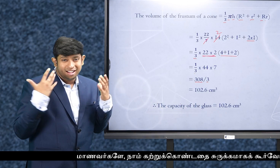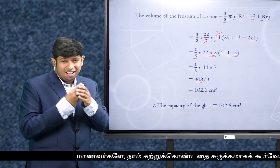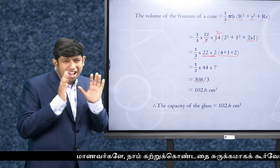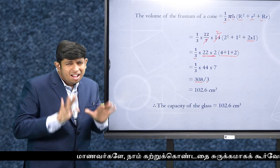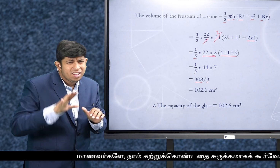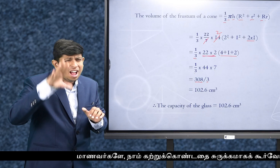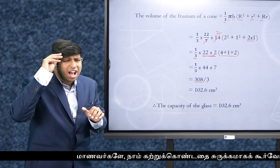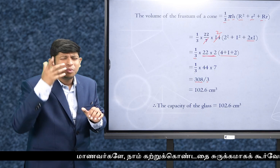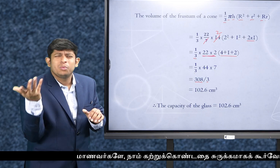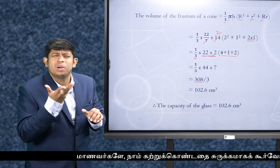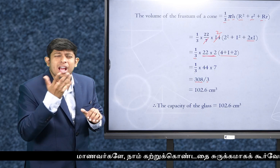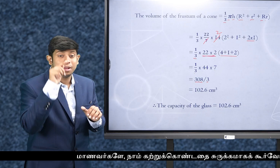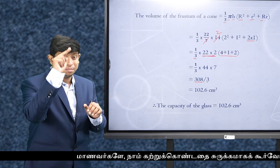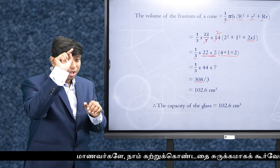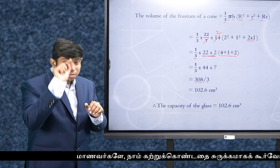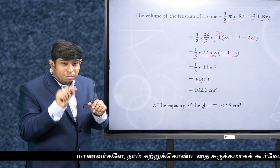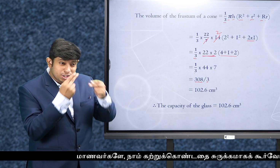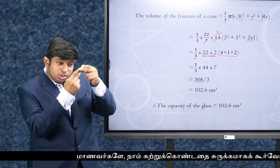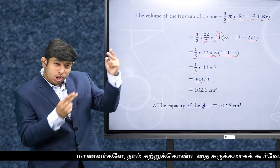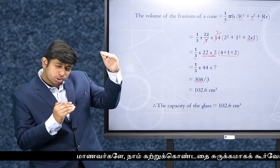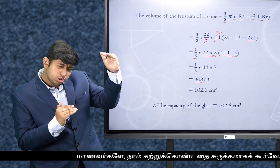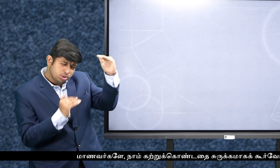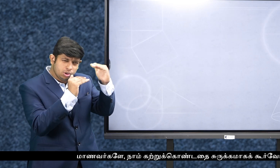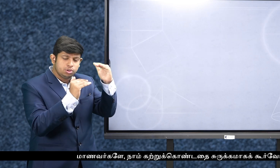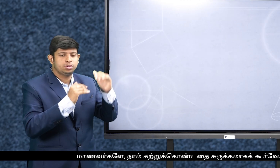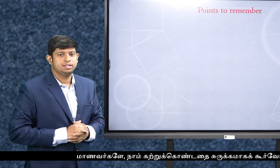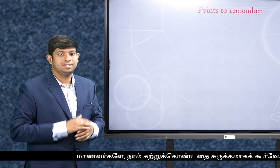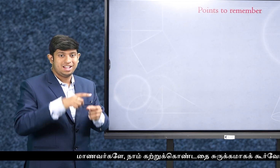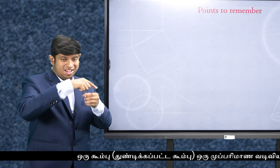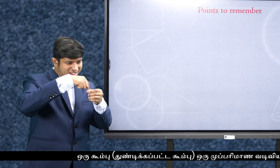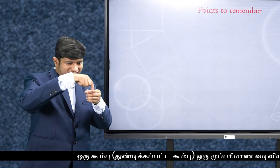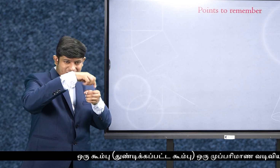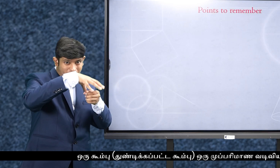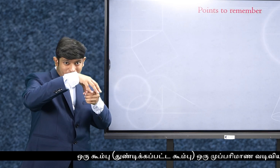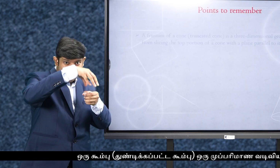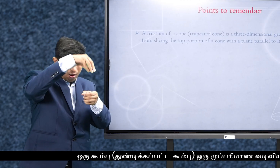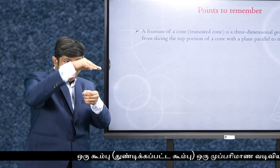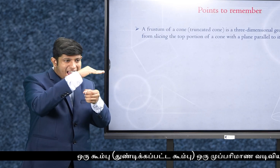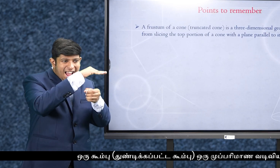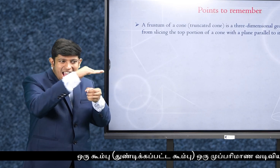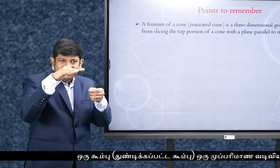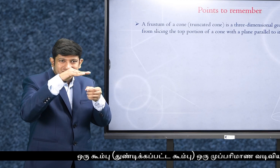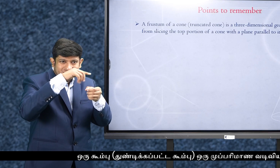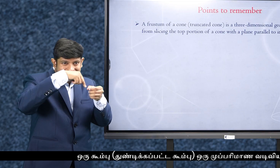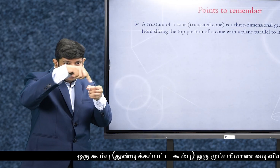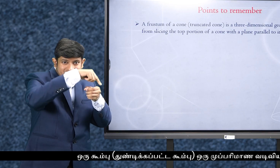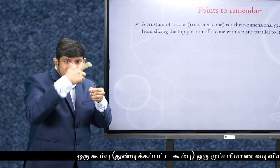மாணவர்களே, நாம் கற்றுக்கொண்டதை சுருக்கமாக நினைவு கூர்வோம். ஒரு கூம்பு, அதாவது துண்டிக்கப்பட்ட கூம்பு,